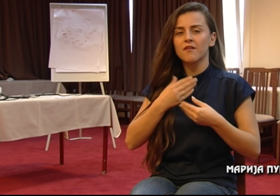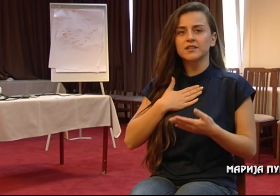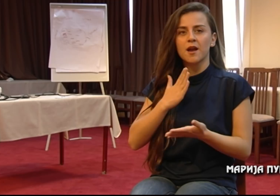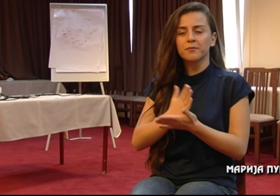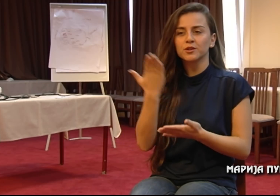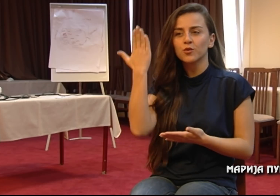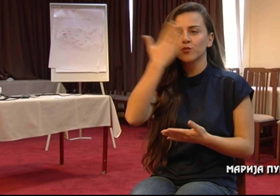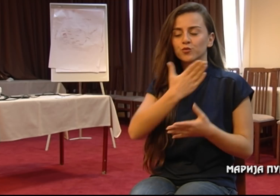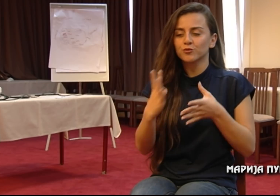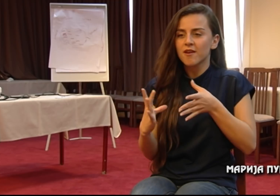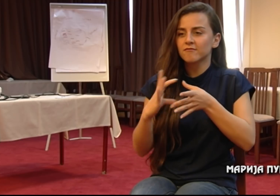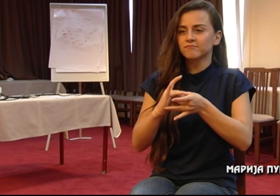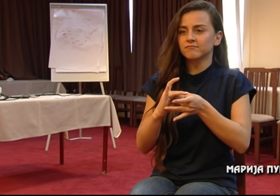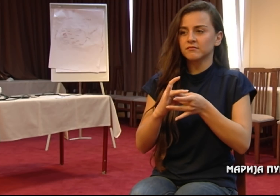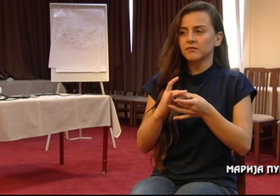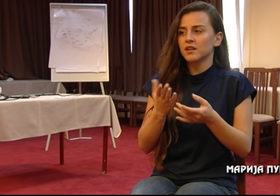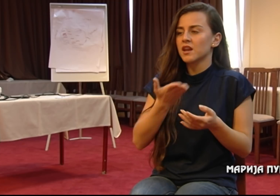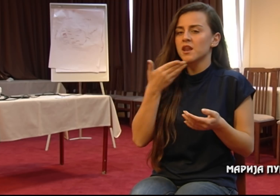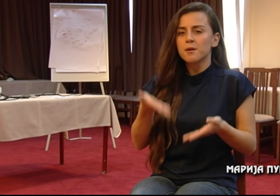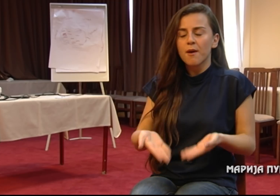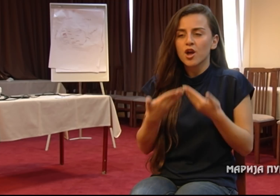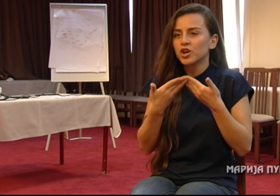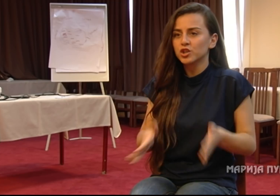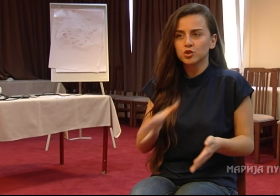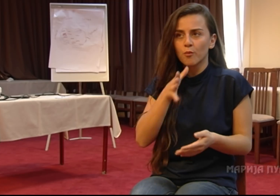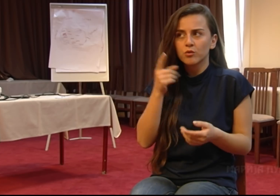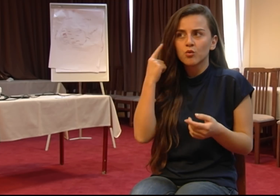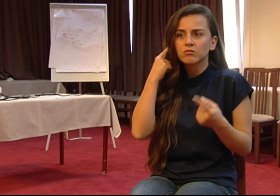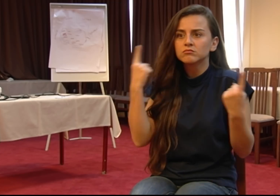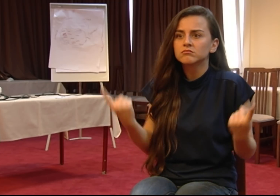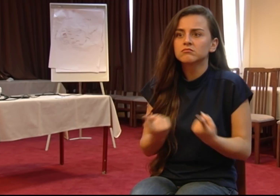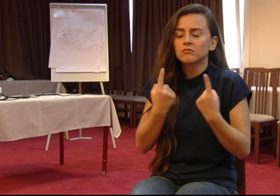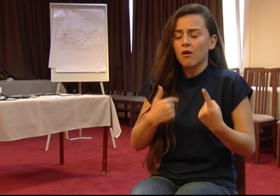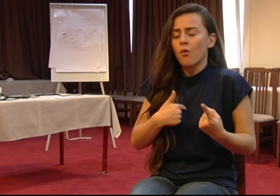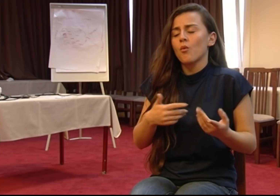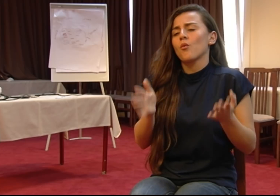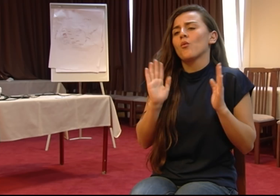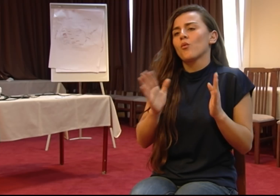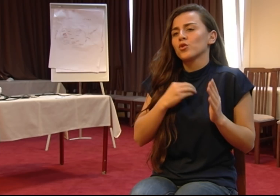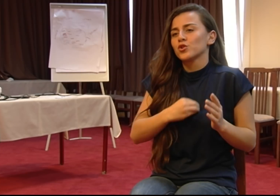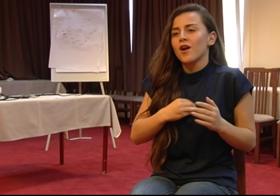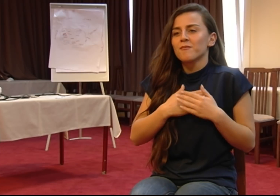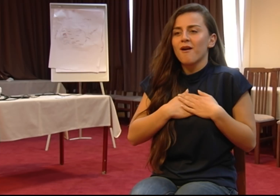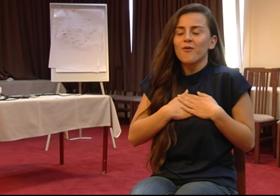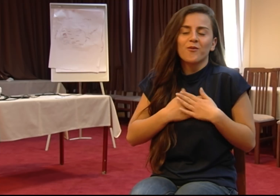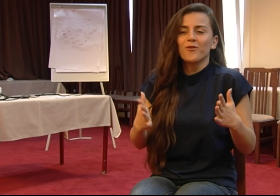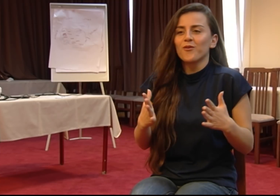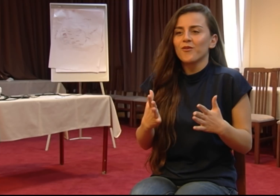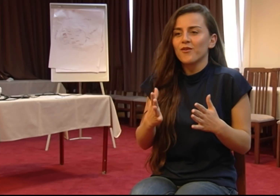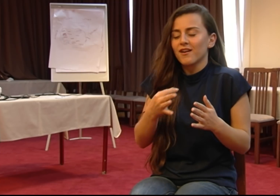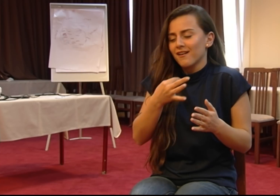предавања. Јас сум православна христијанка, ама свештените лица никогаш не ги разбрав на литургија што прават